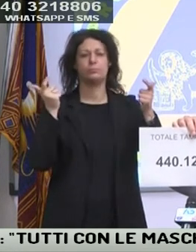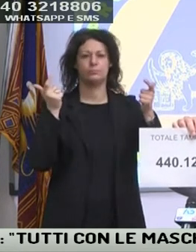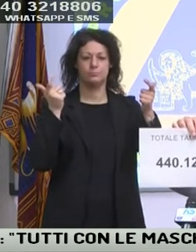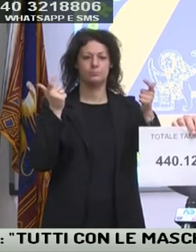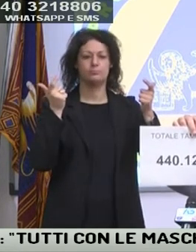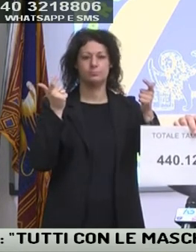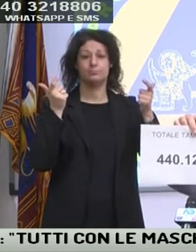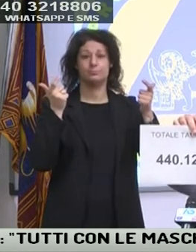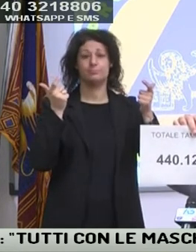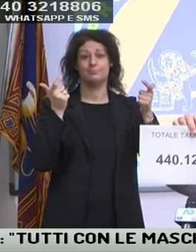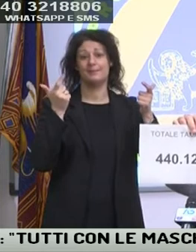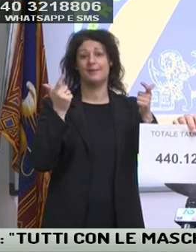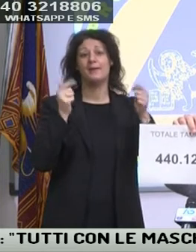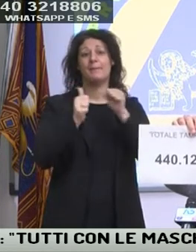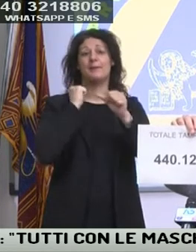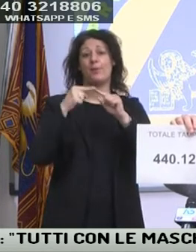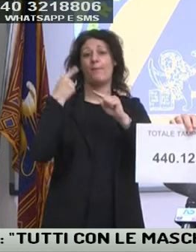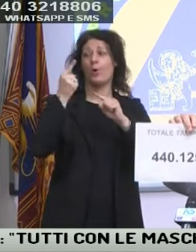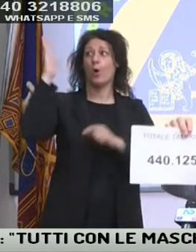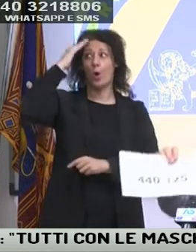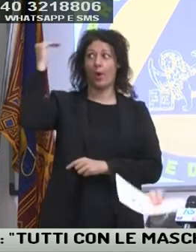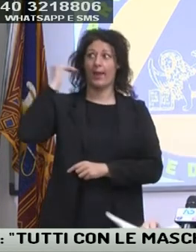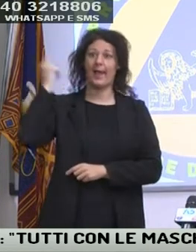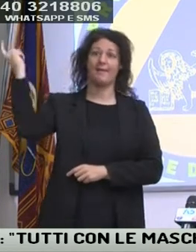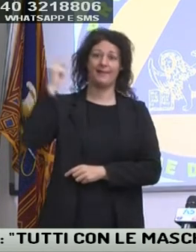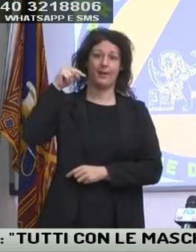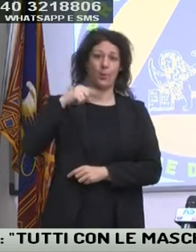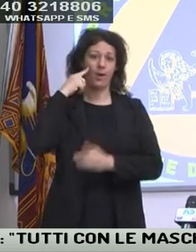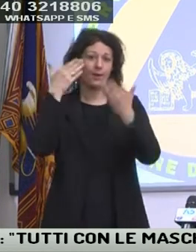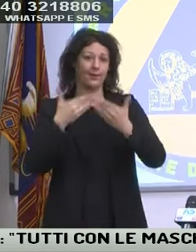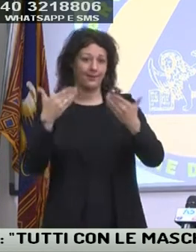e finirà che i coreani vengono a studiare il caso qui.